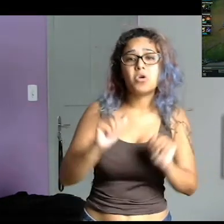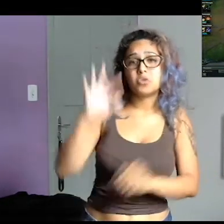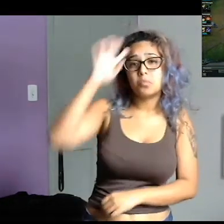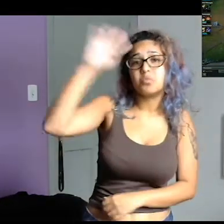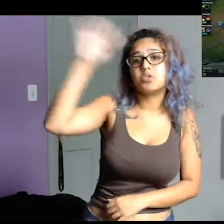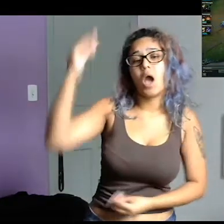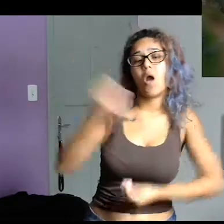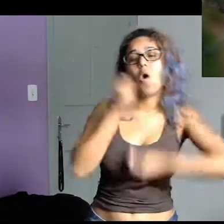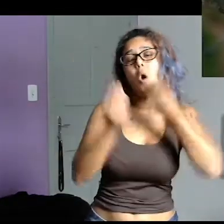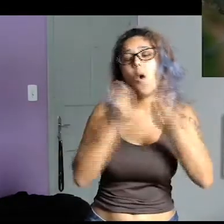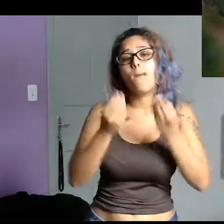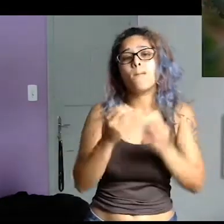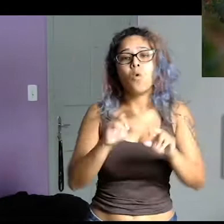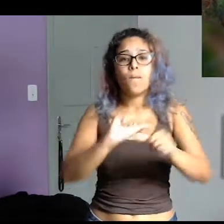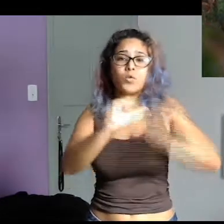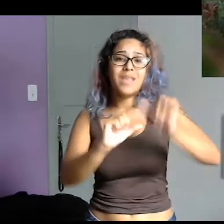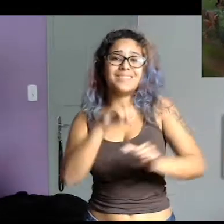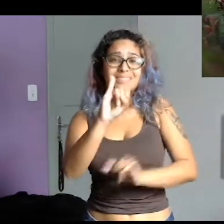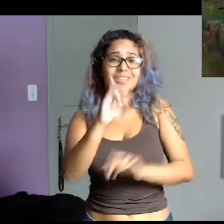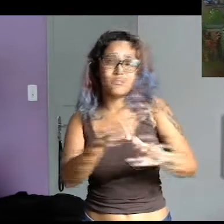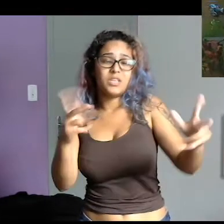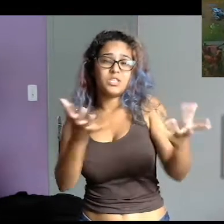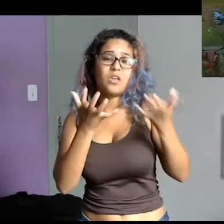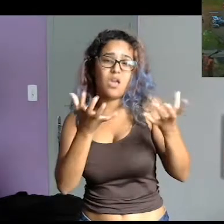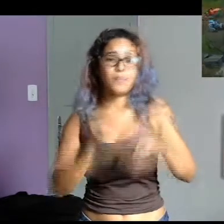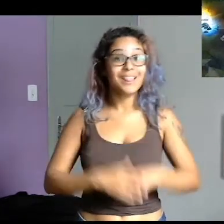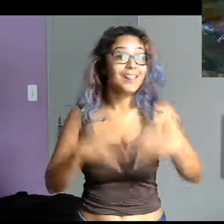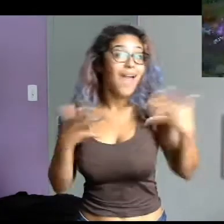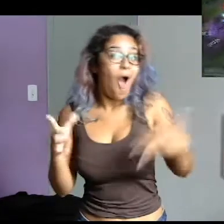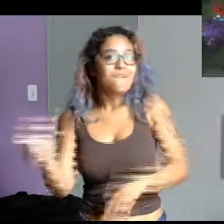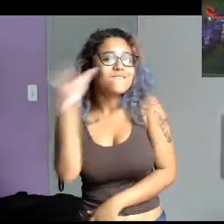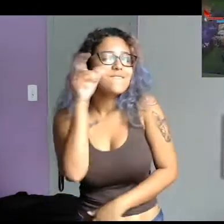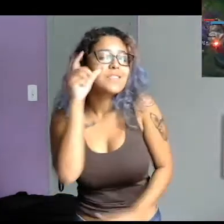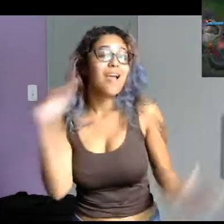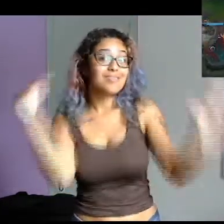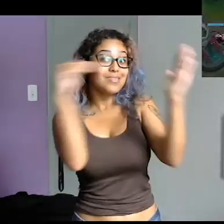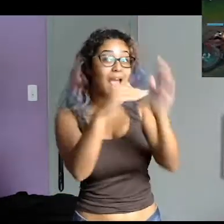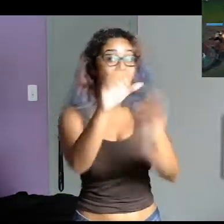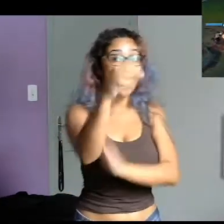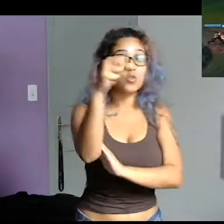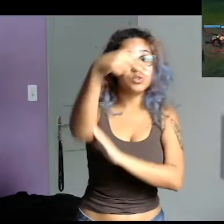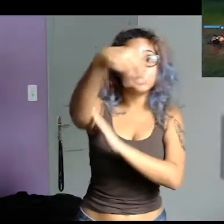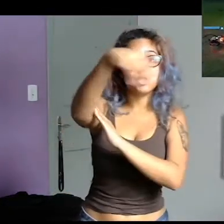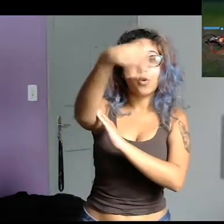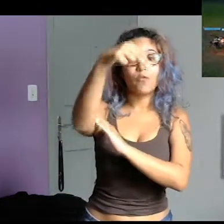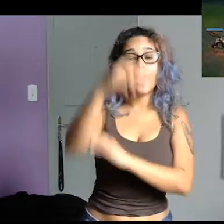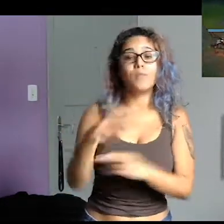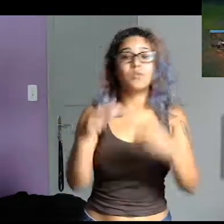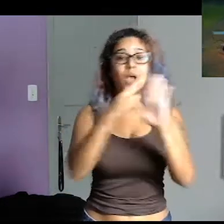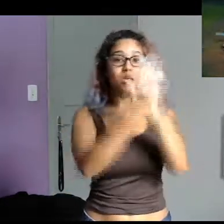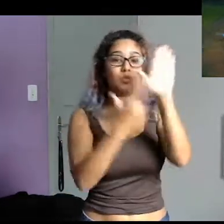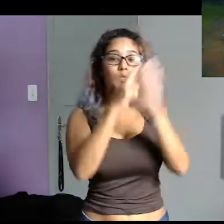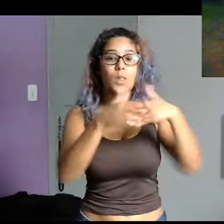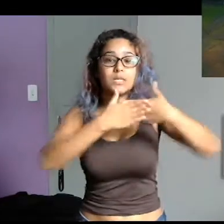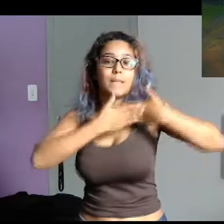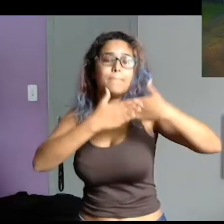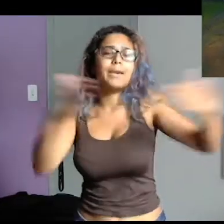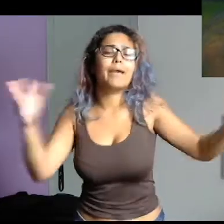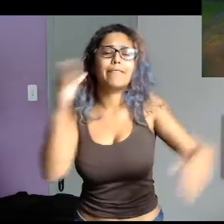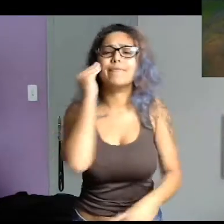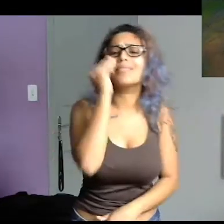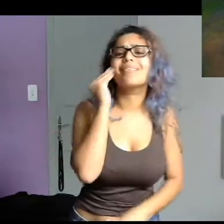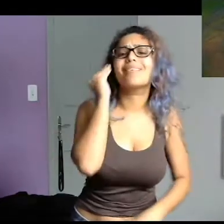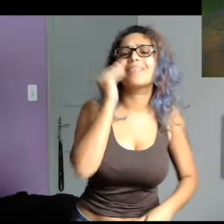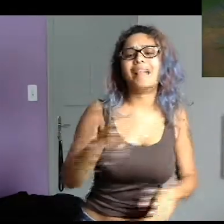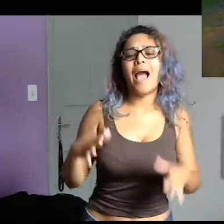diferente do que a gente espera. Então é isso. Agora é ficar de olho nas comunicações até dia 8 de novembro, quando essas runas